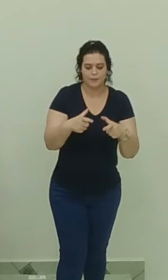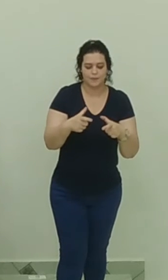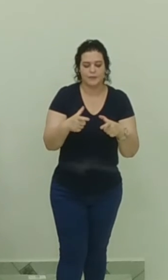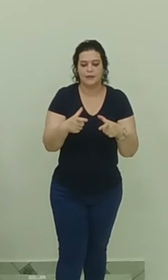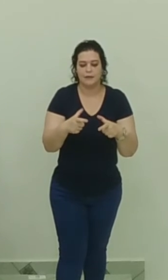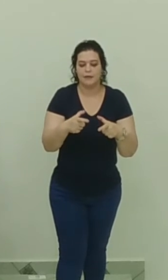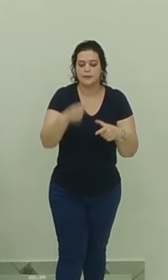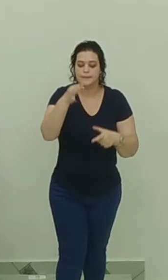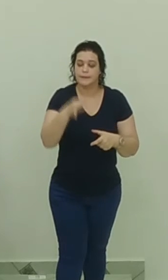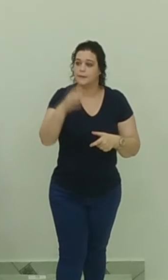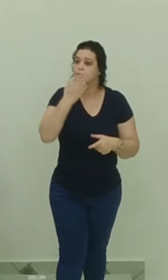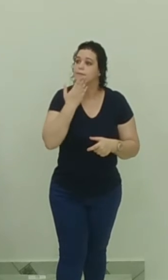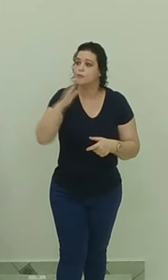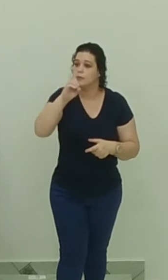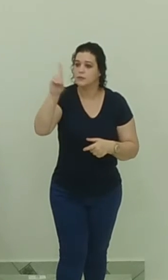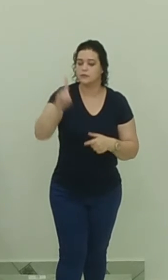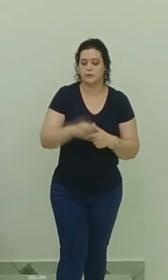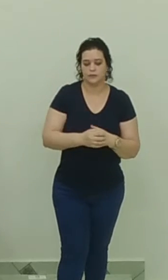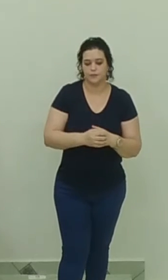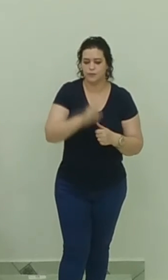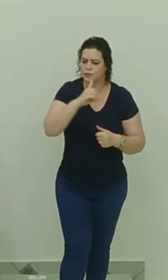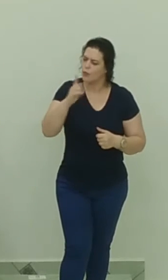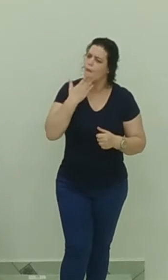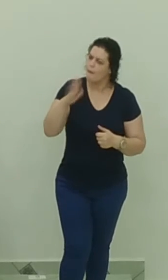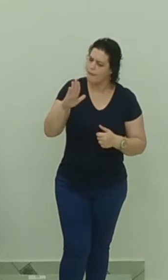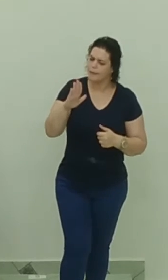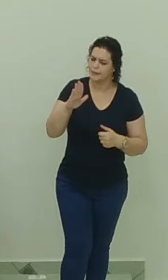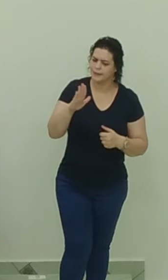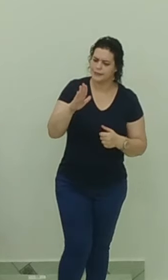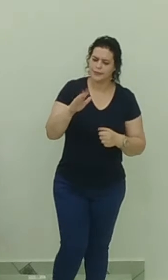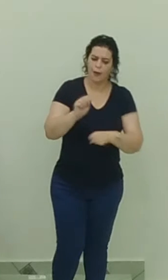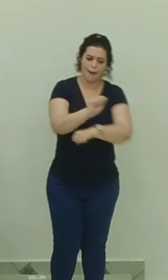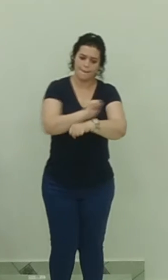prometida. Deus prometeu a Abraão uma terra.